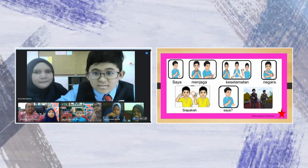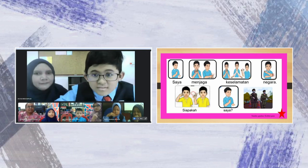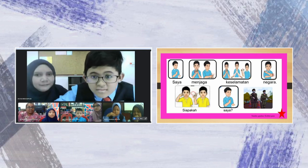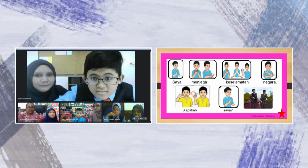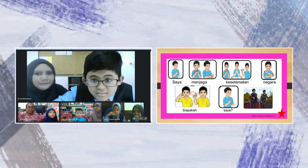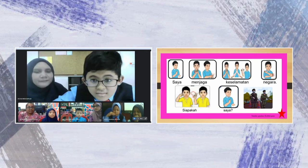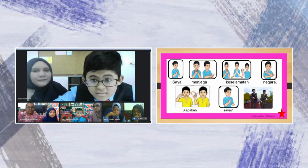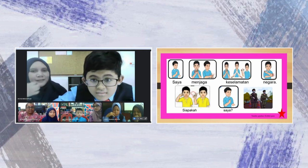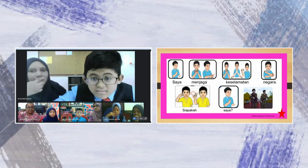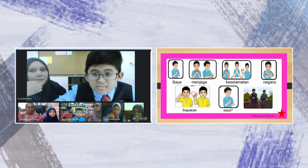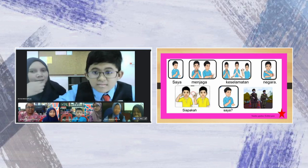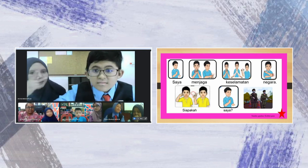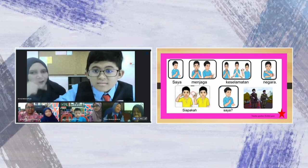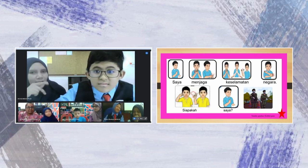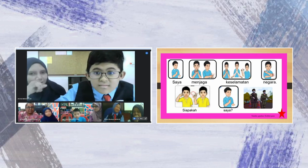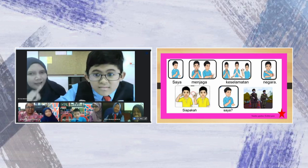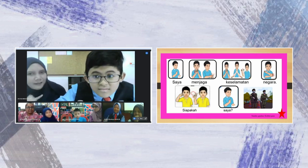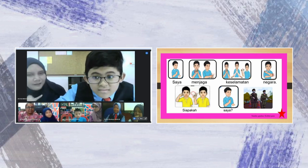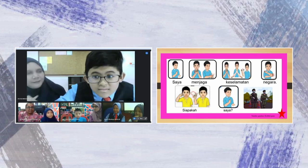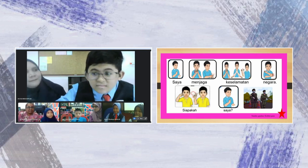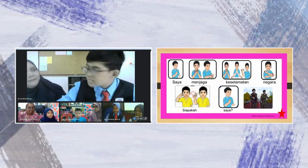Siapakah saya? Ha.